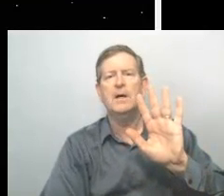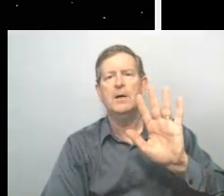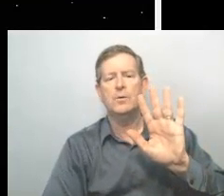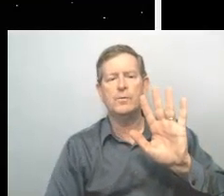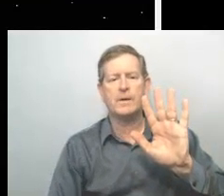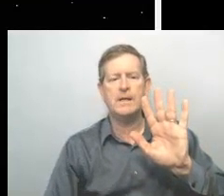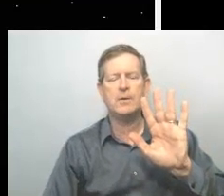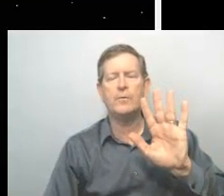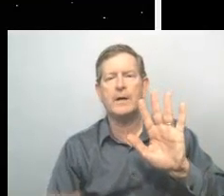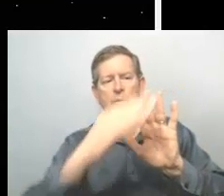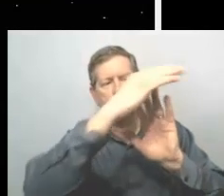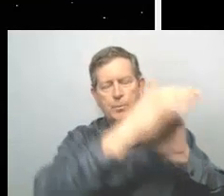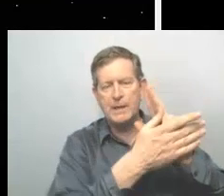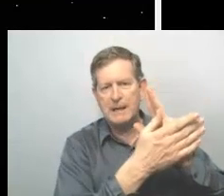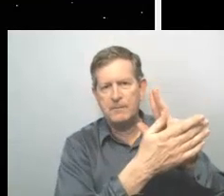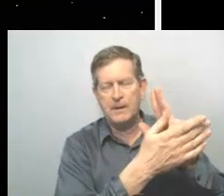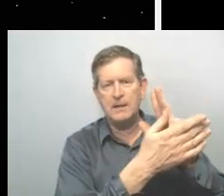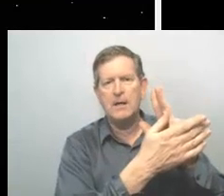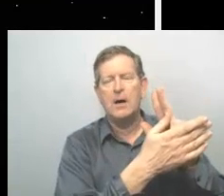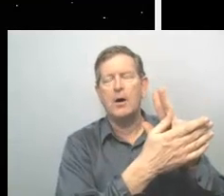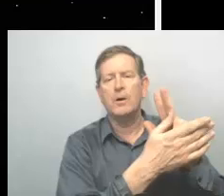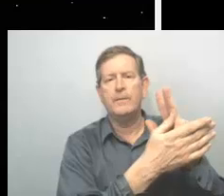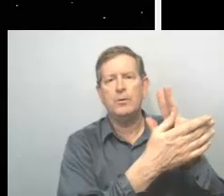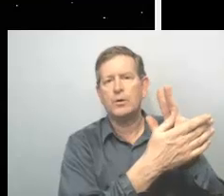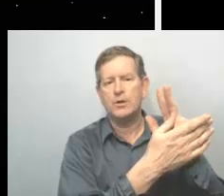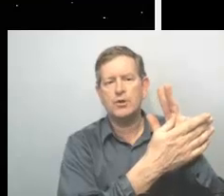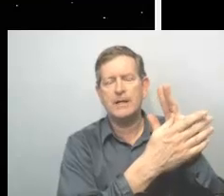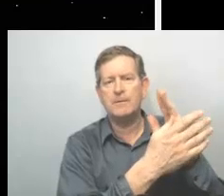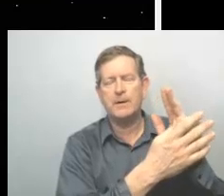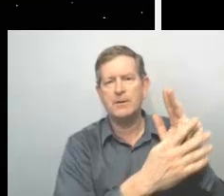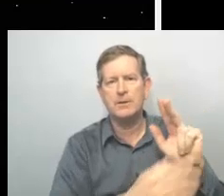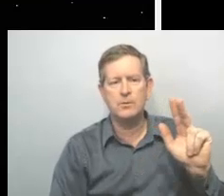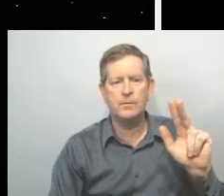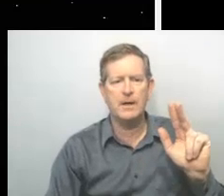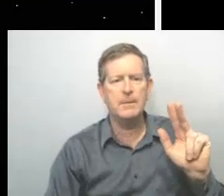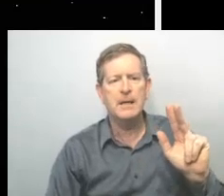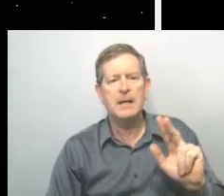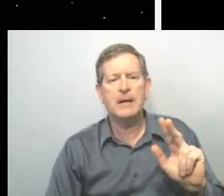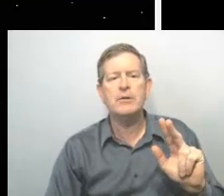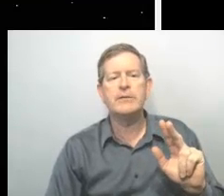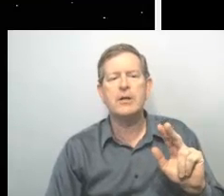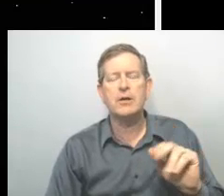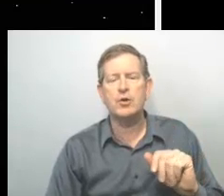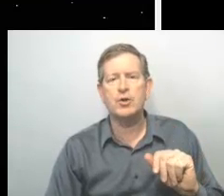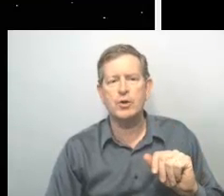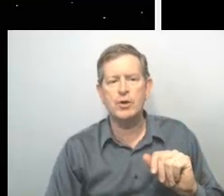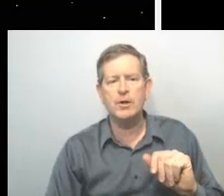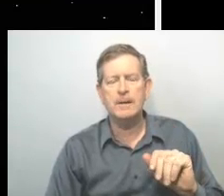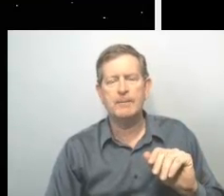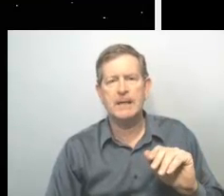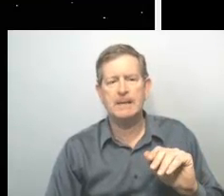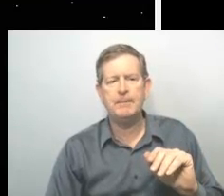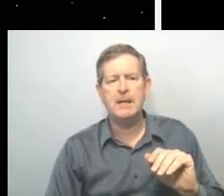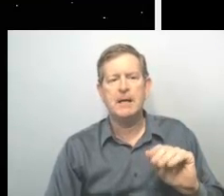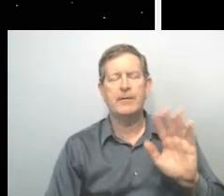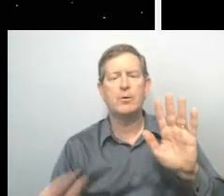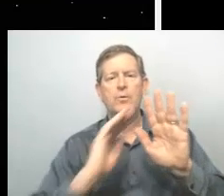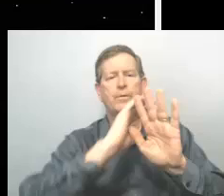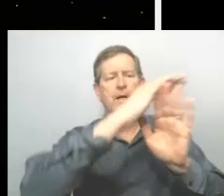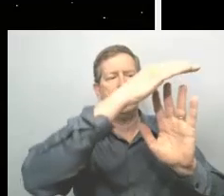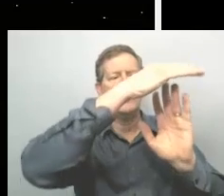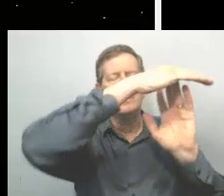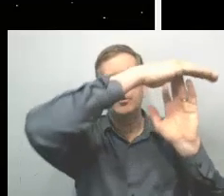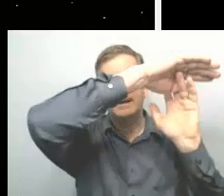l'infinitif, ouvrir, qu'on va couper la fin, enlever ou trancher la fin du verbe. Là, vous avez je, hein,